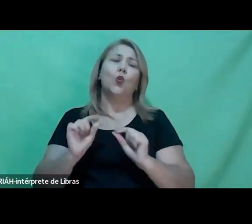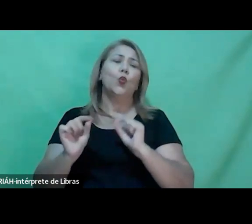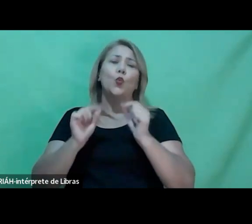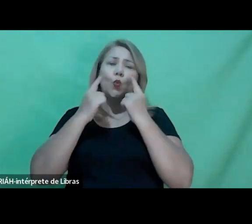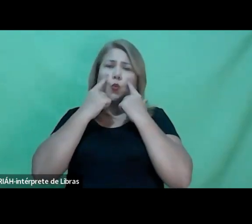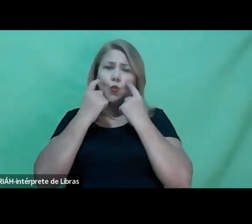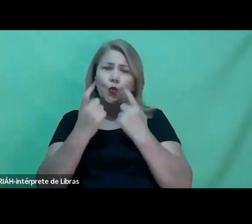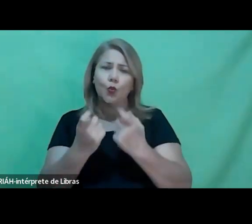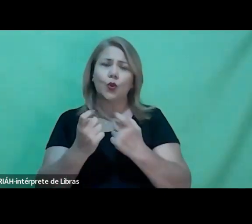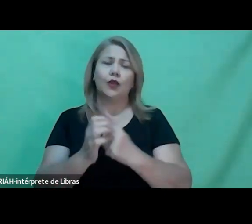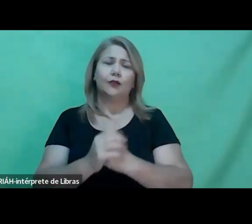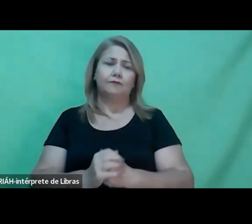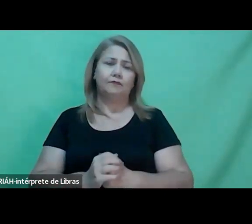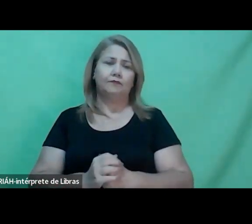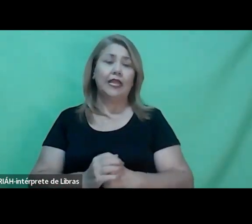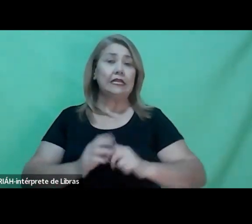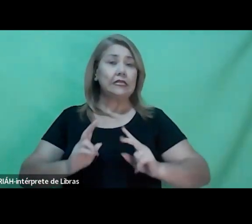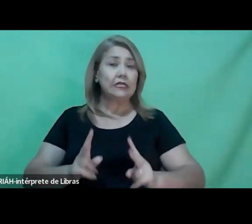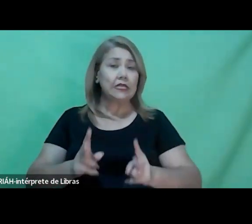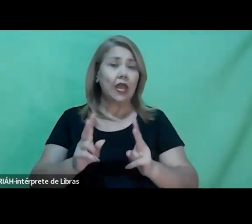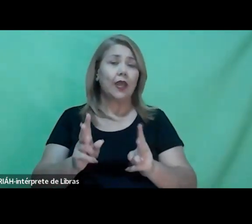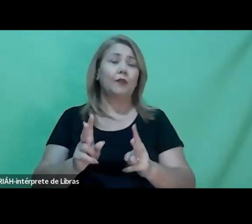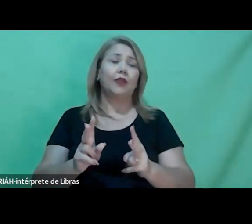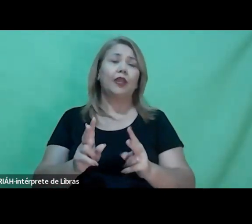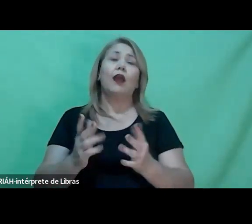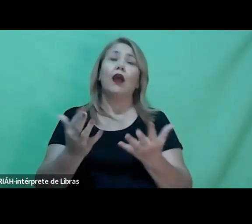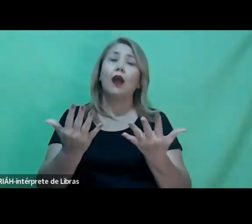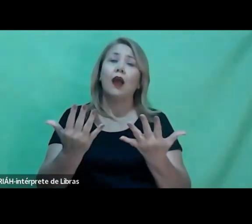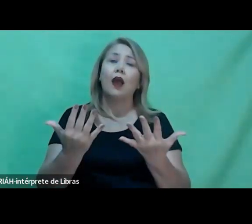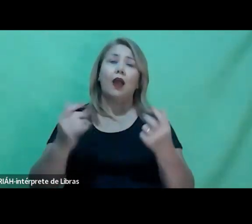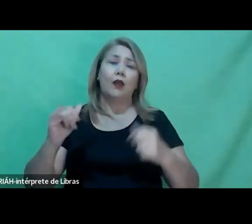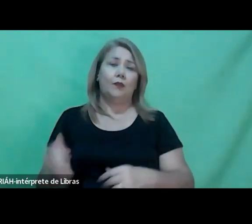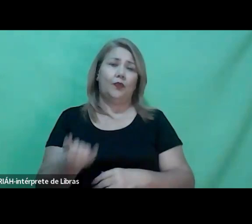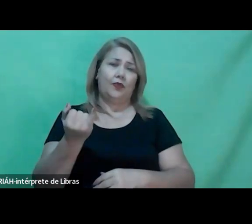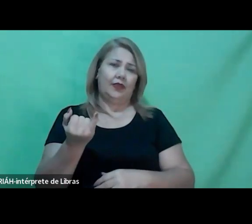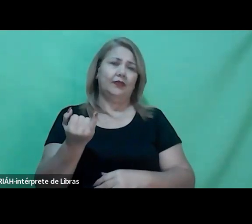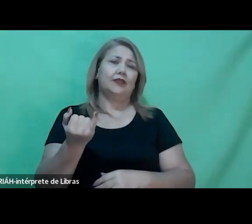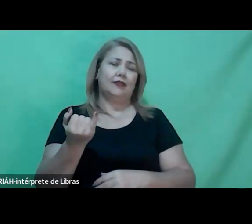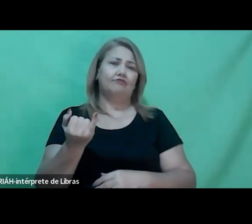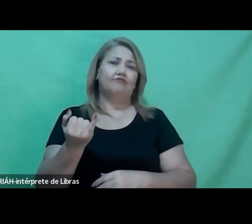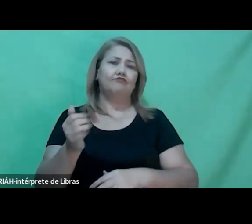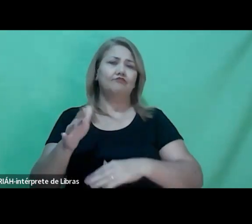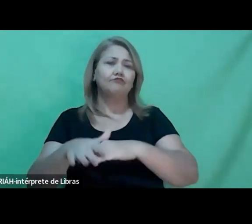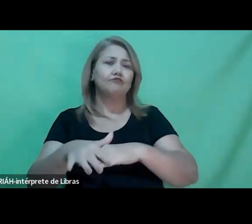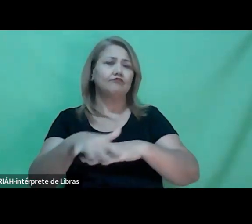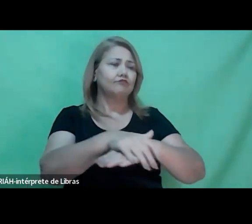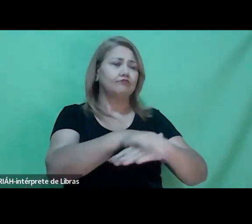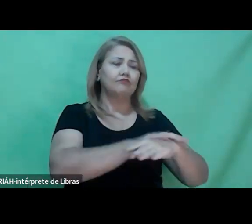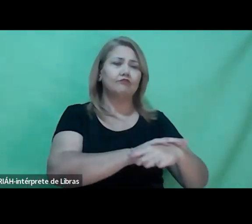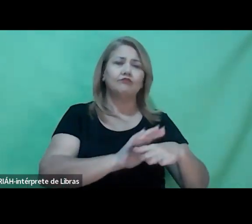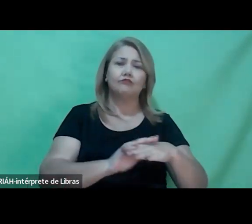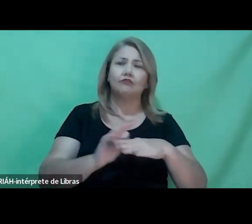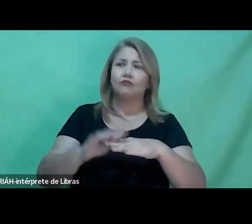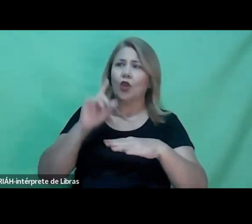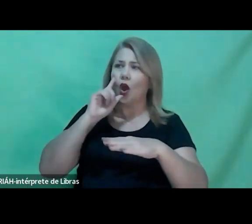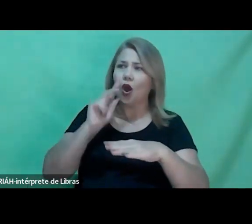siempre que pueden no ya que pueden dar mucha más información que lo que nosotros podamos describir simplemente eh eh con palabras